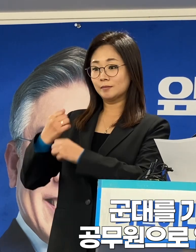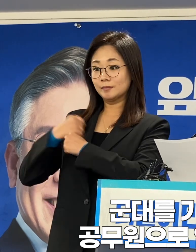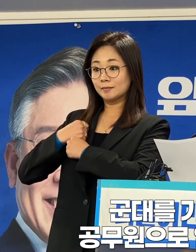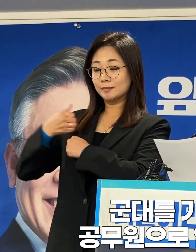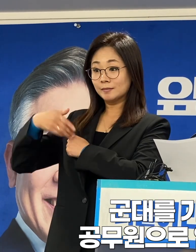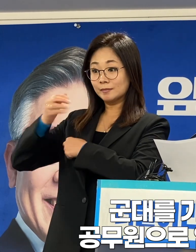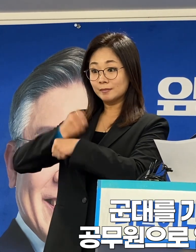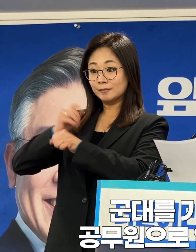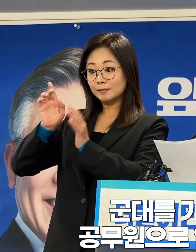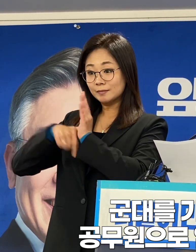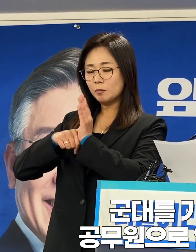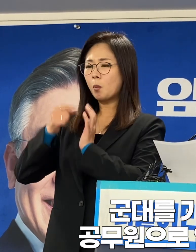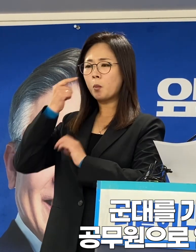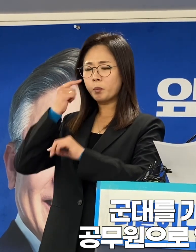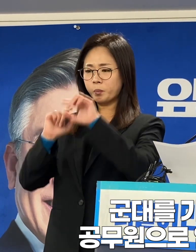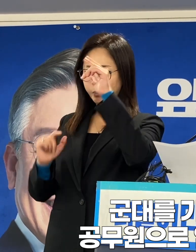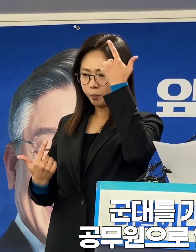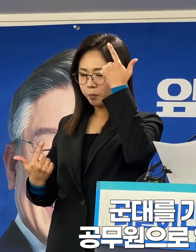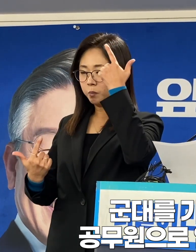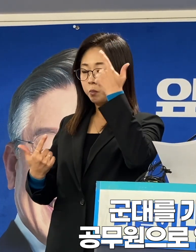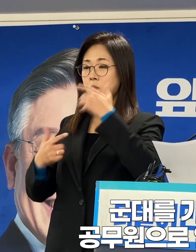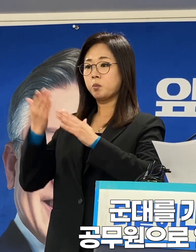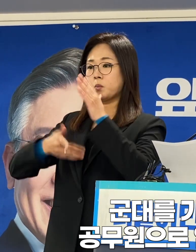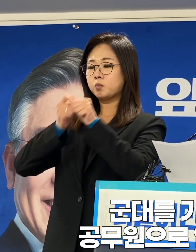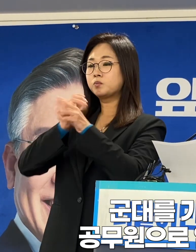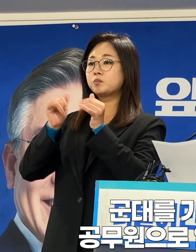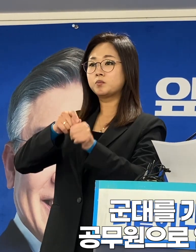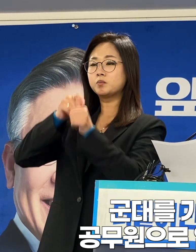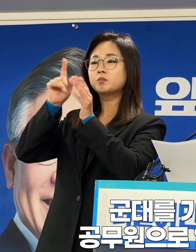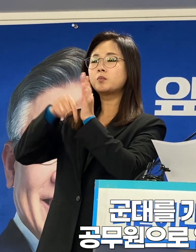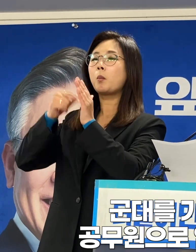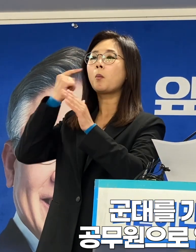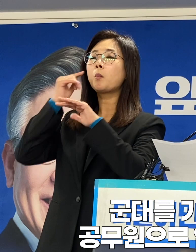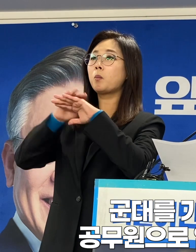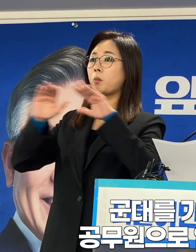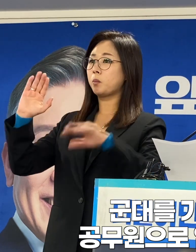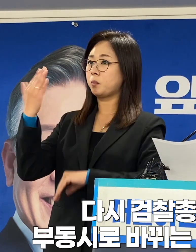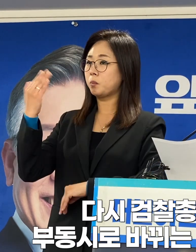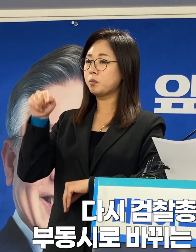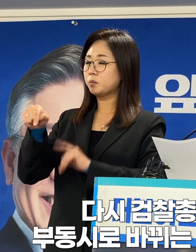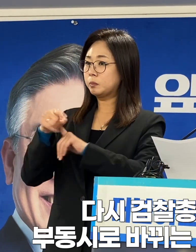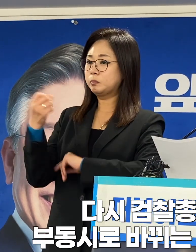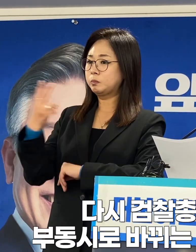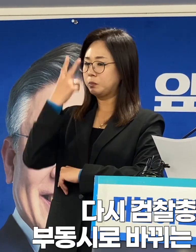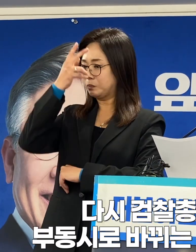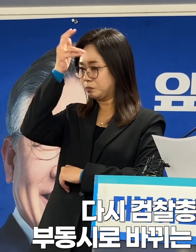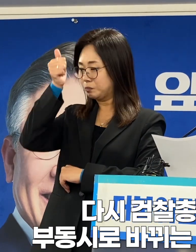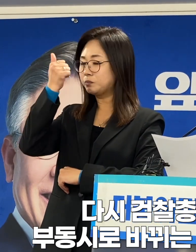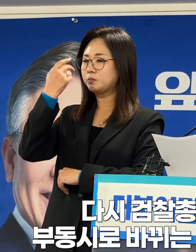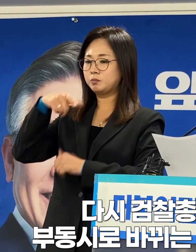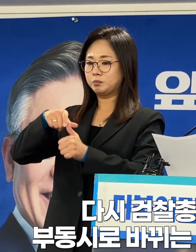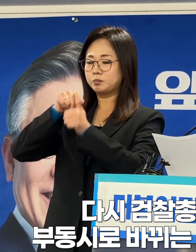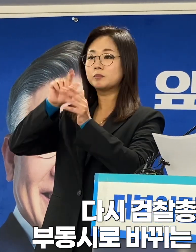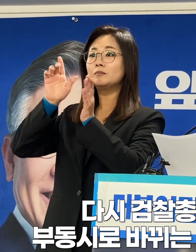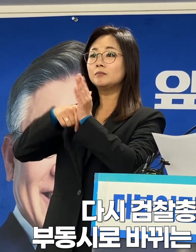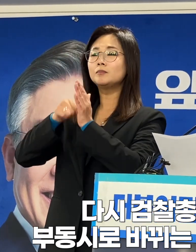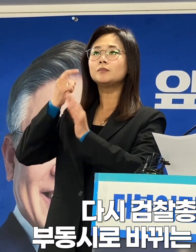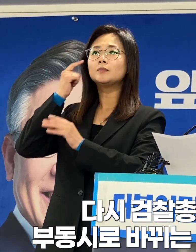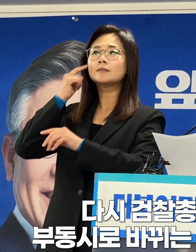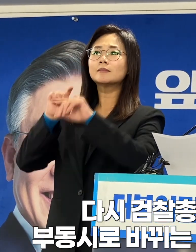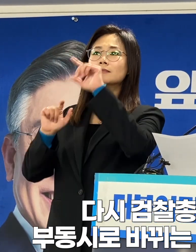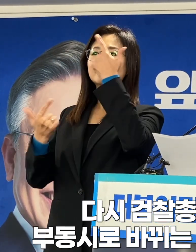군대를 가야 할 때는 부동시였다가 공무원으로 임용될 때는 정상으로, 다시 검찰총장 인사청문회